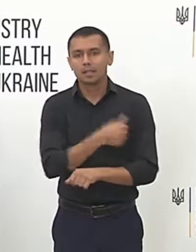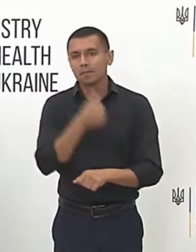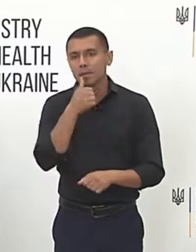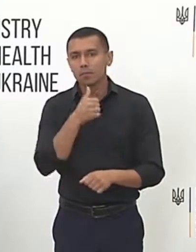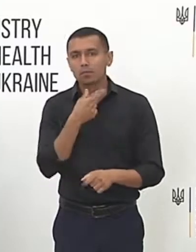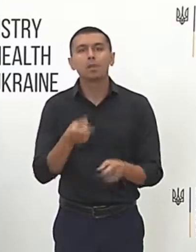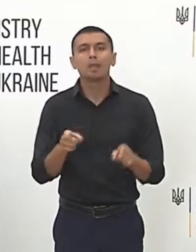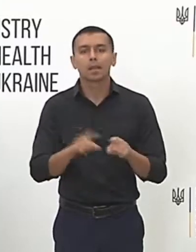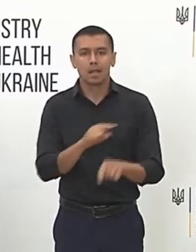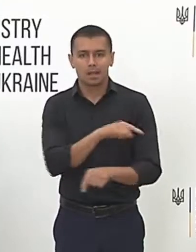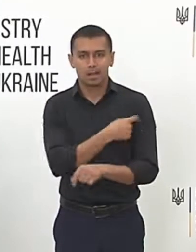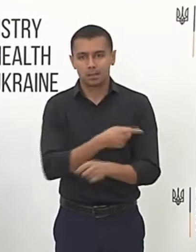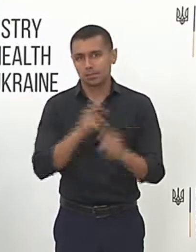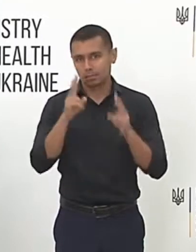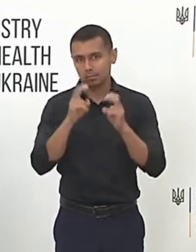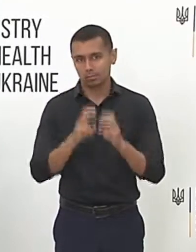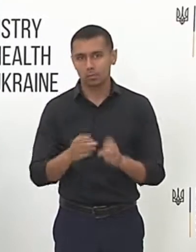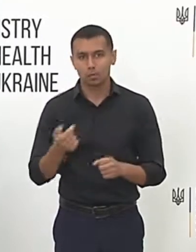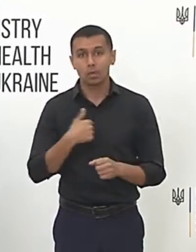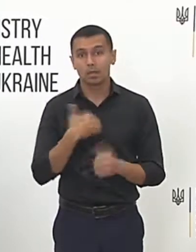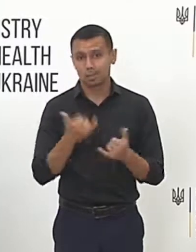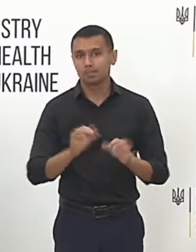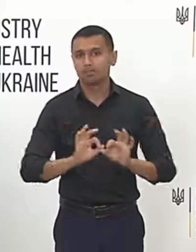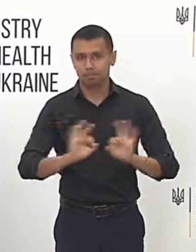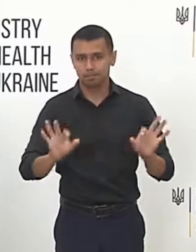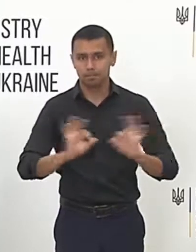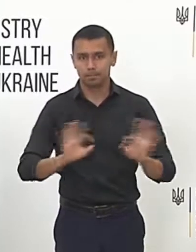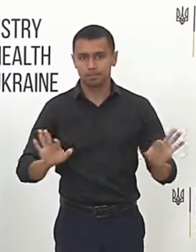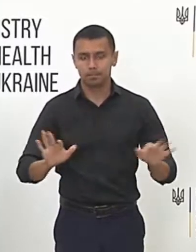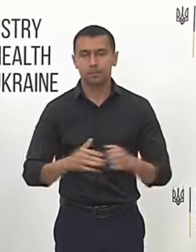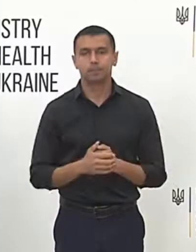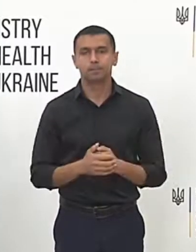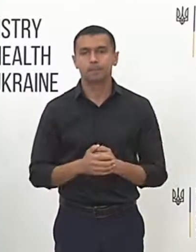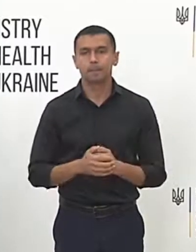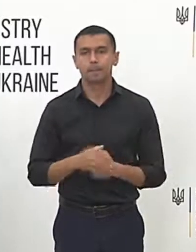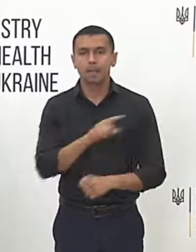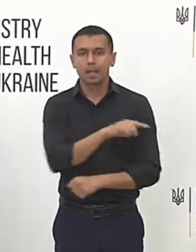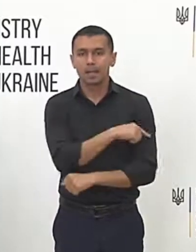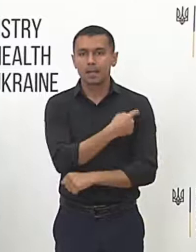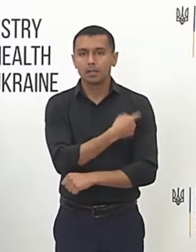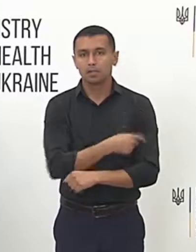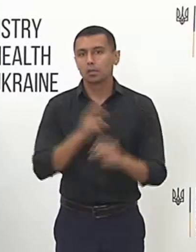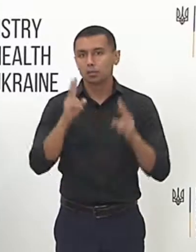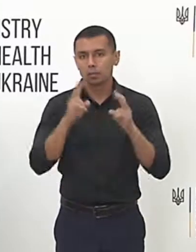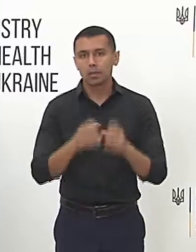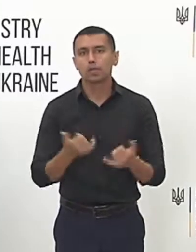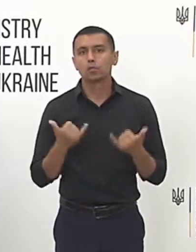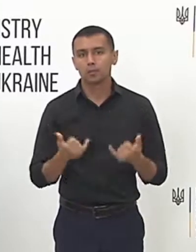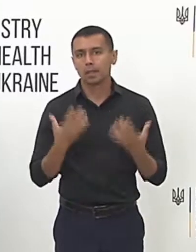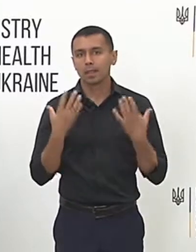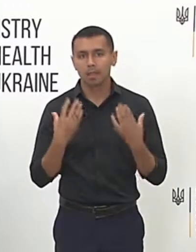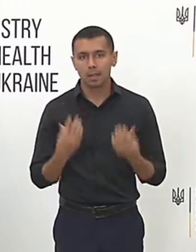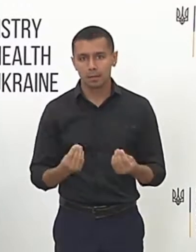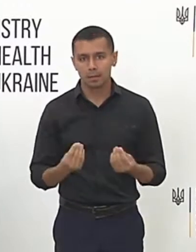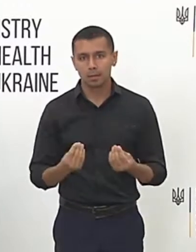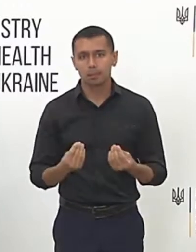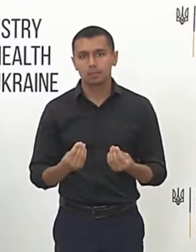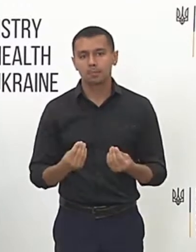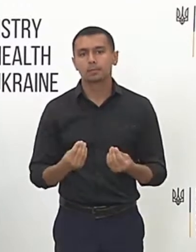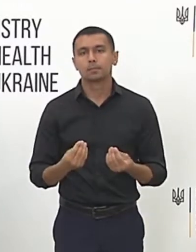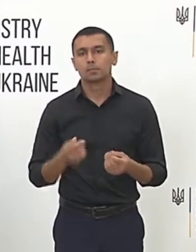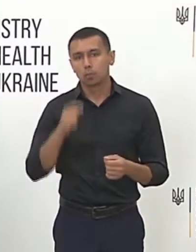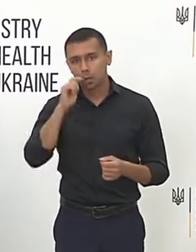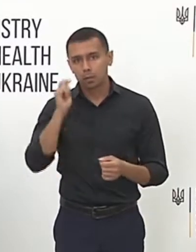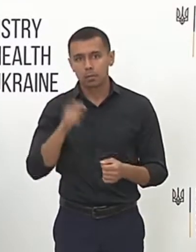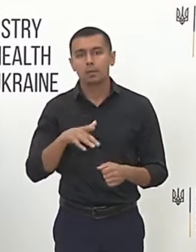випробування, що таке клінічне дослідження. Тому я зараз розповім. Клінічне дослідження на сьогоднішній день, принаймні